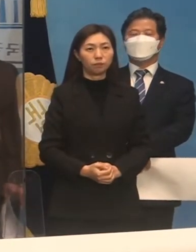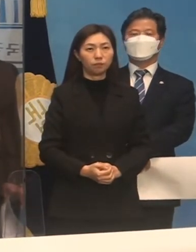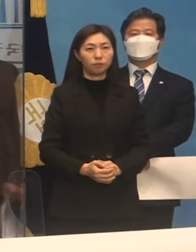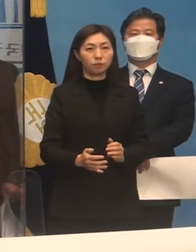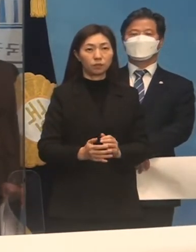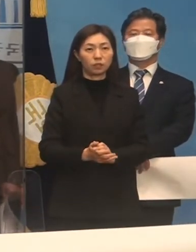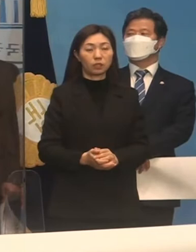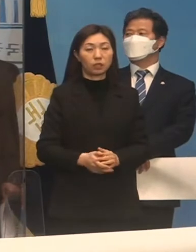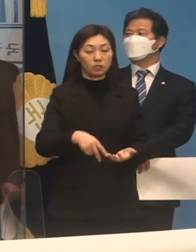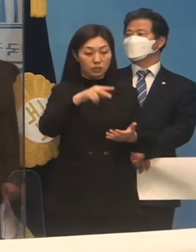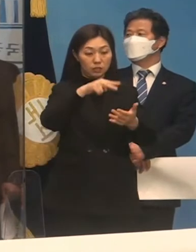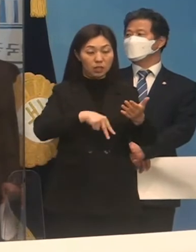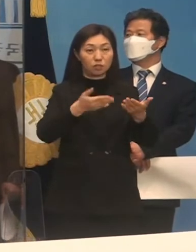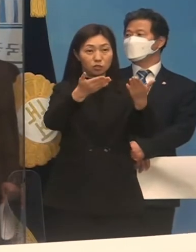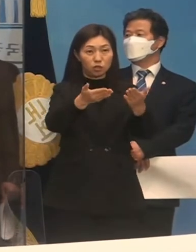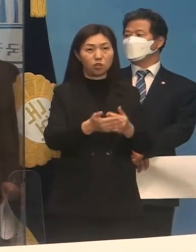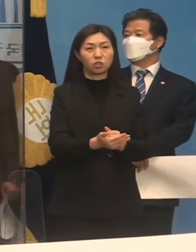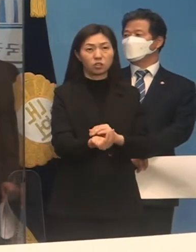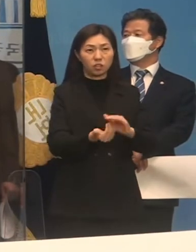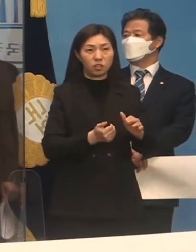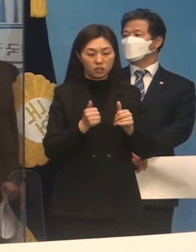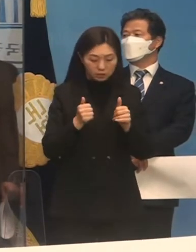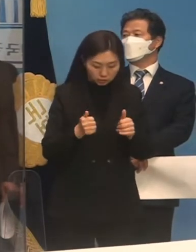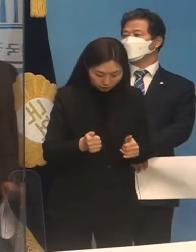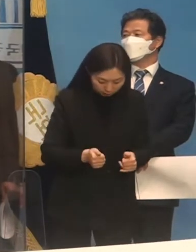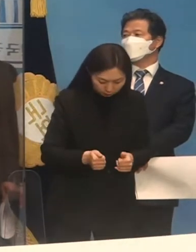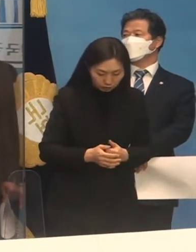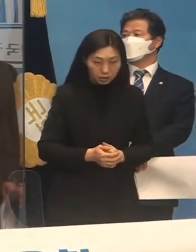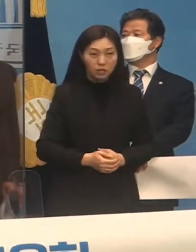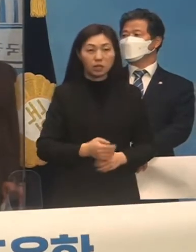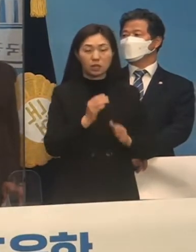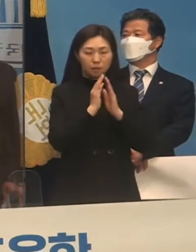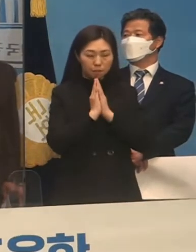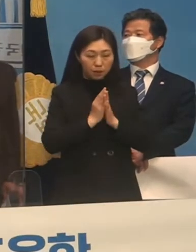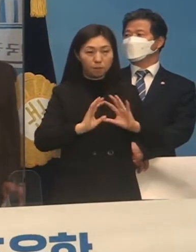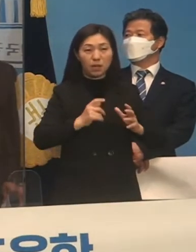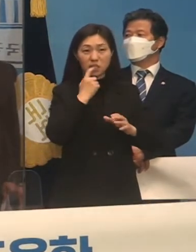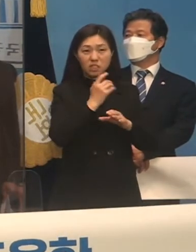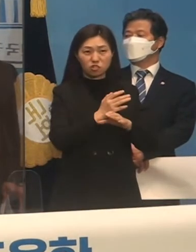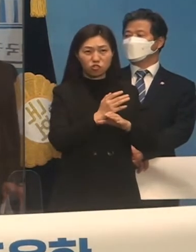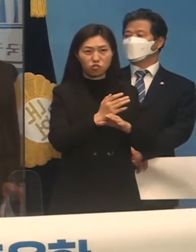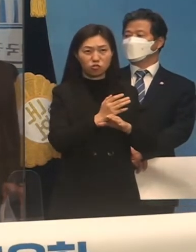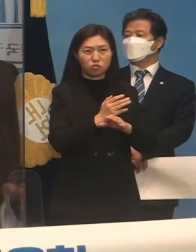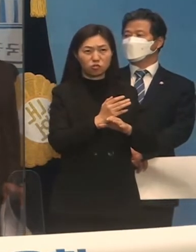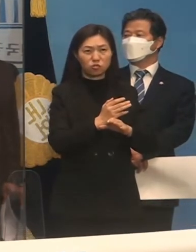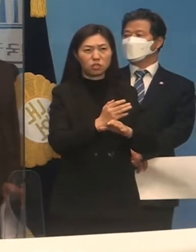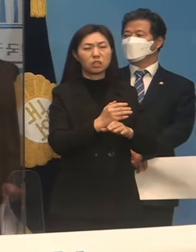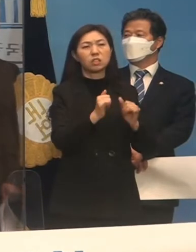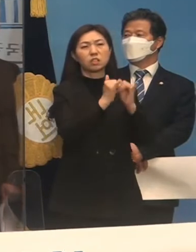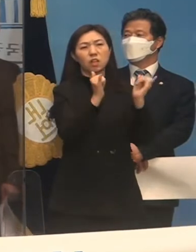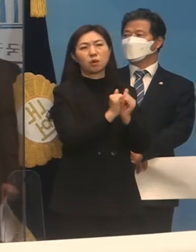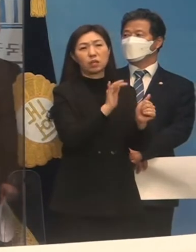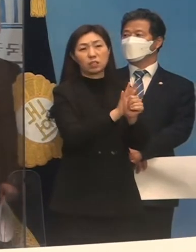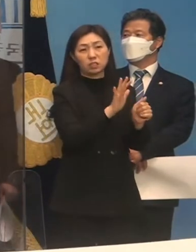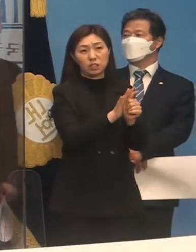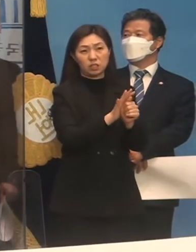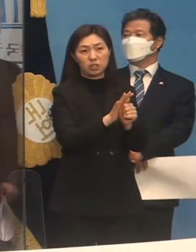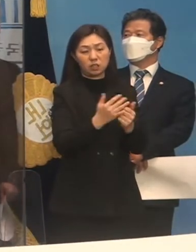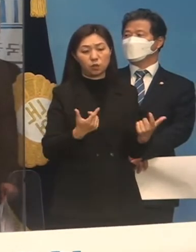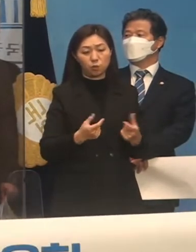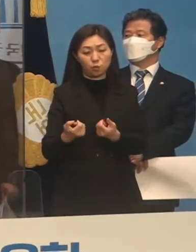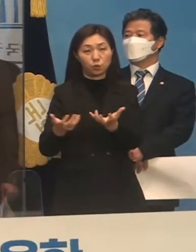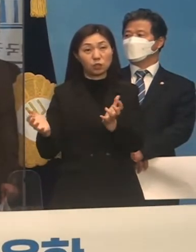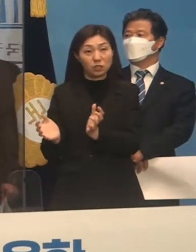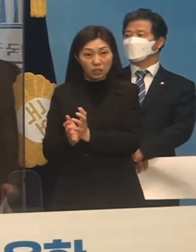네, 낭독에 앞서서 인사드리겠습니다. 저는 미얀마 민주주의를 지지하는 한국시민사회단체 모임의 공동집행위원장인